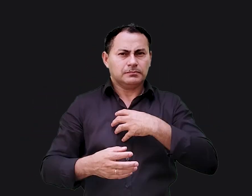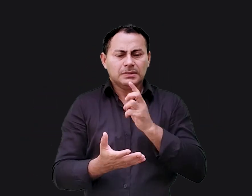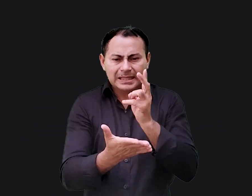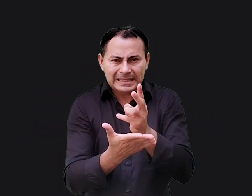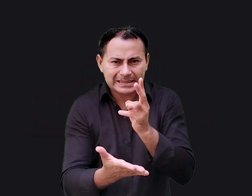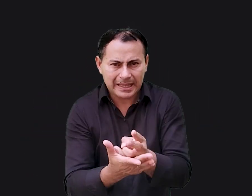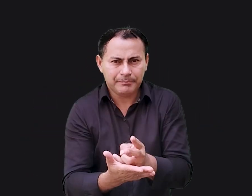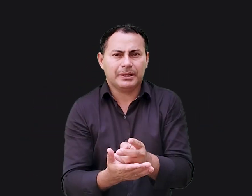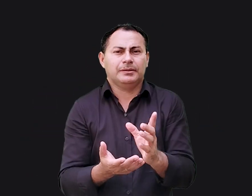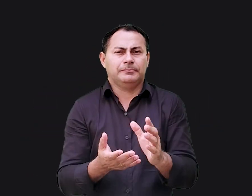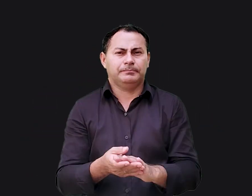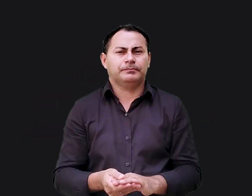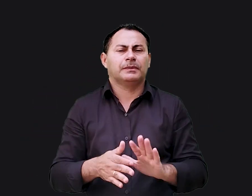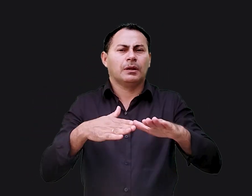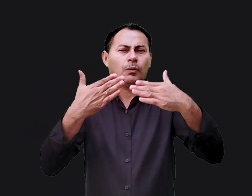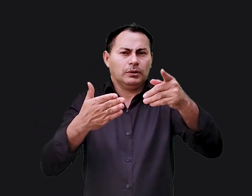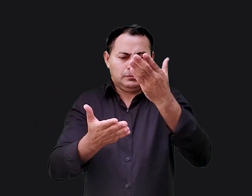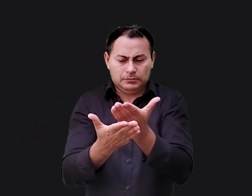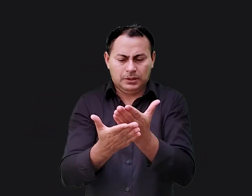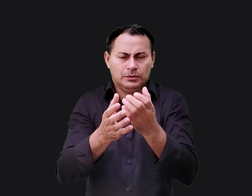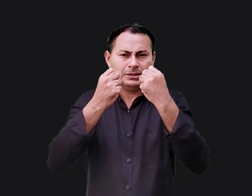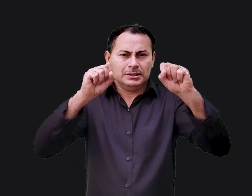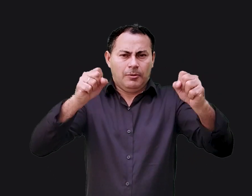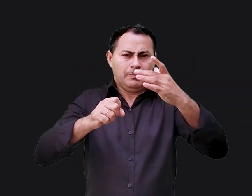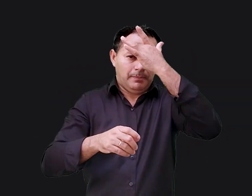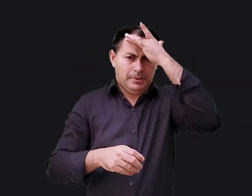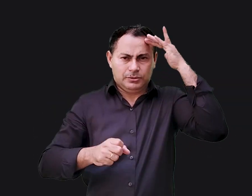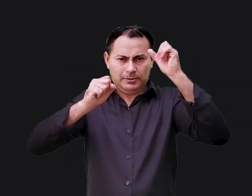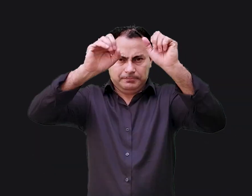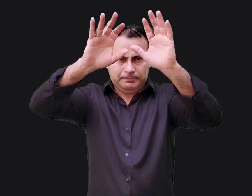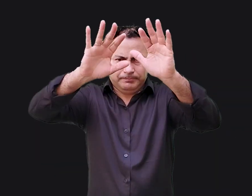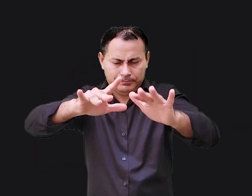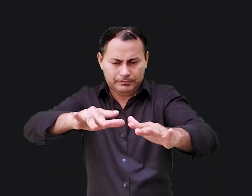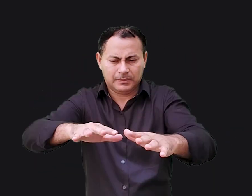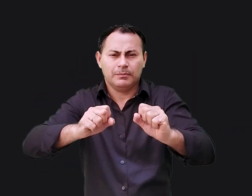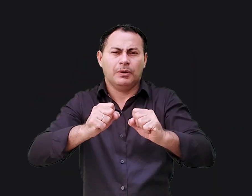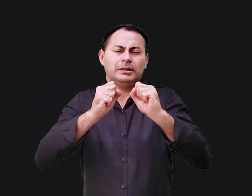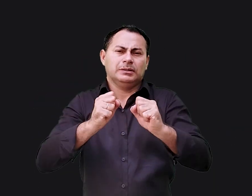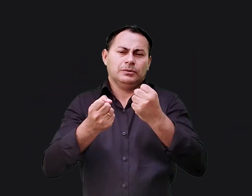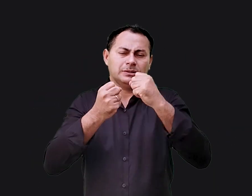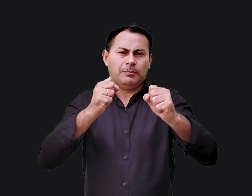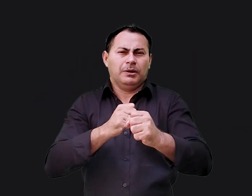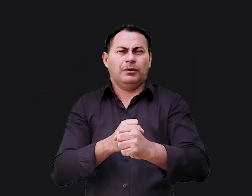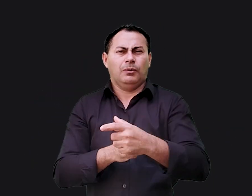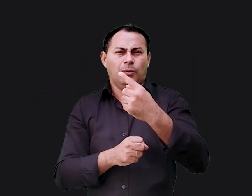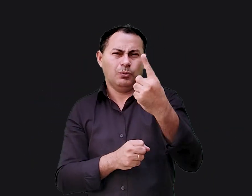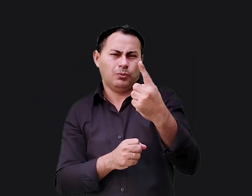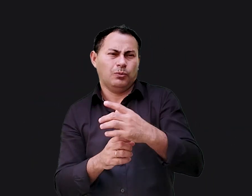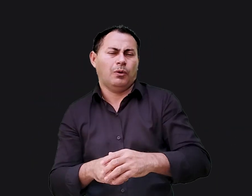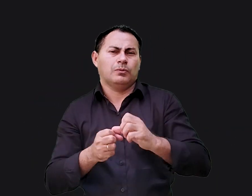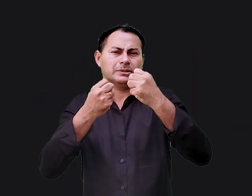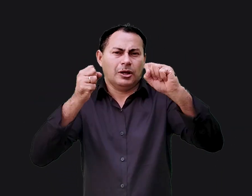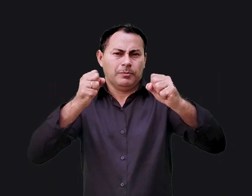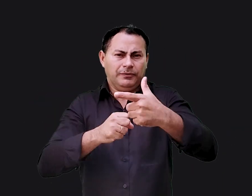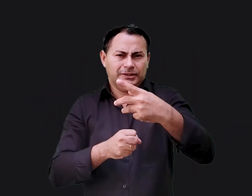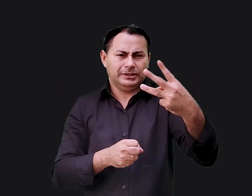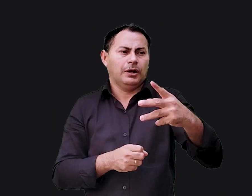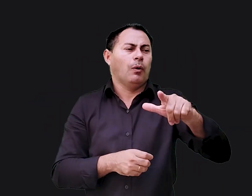condições sempre. Quando você estuda os salmos do homem abençoado, pode ser o Salmo 1 ou 23 ou outros que